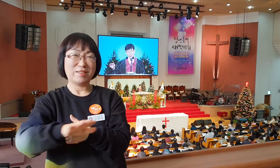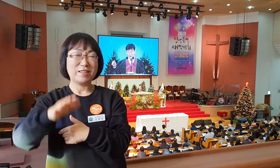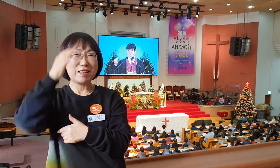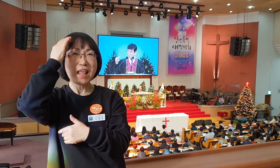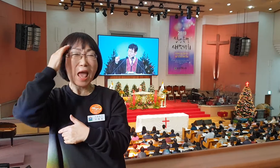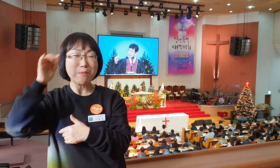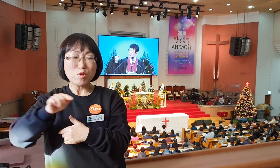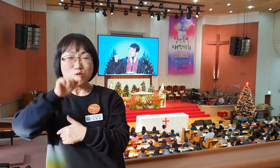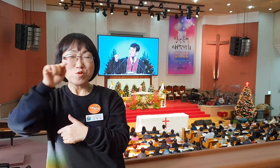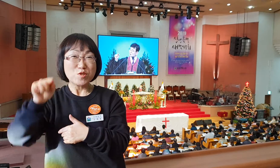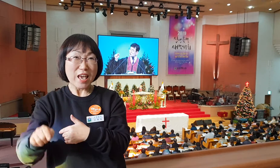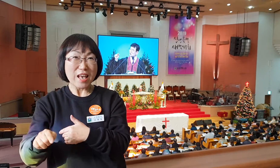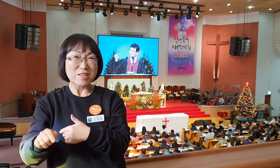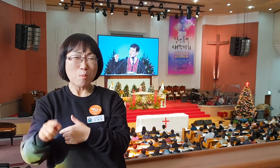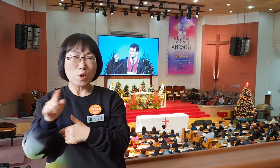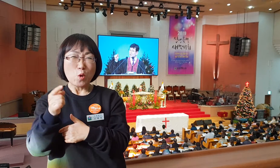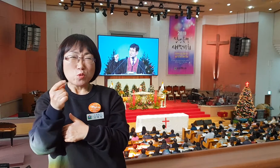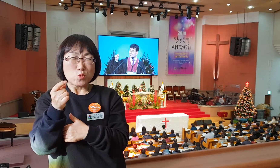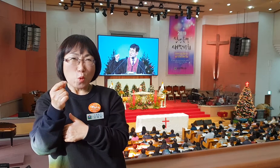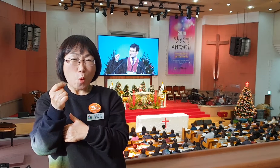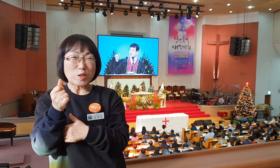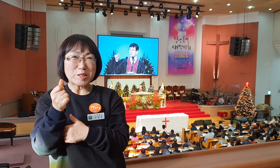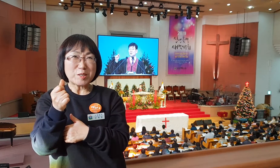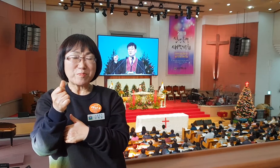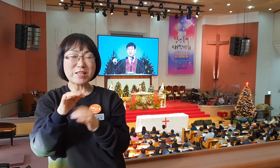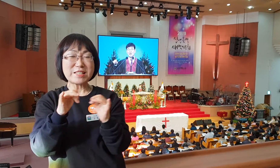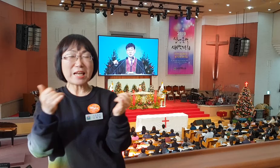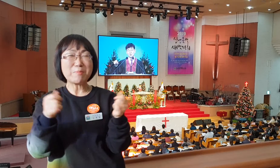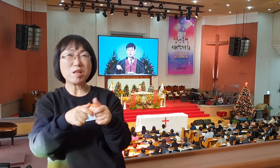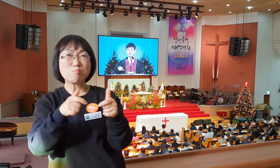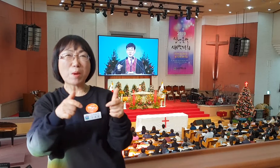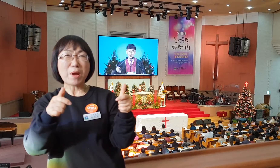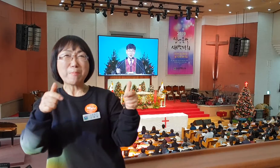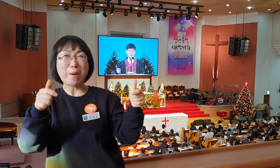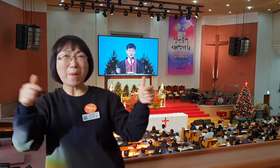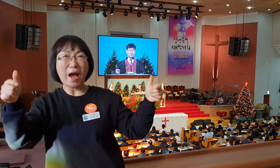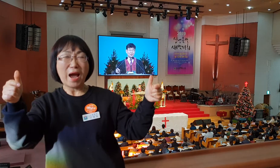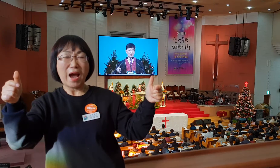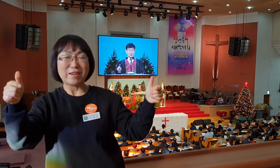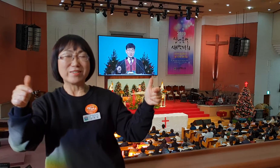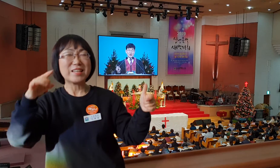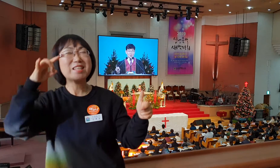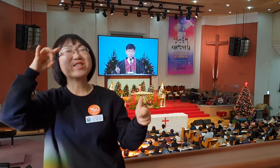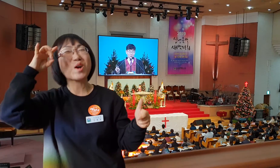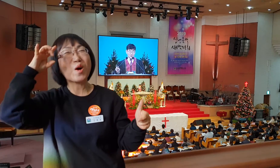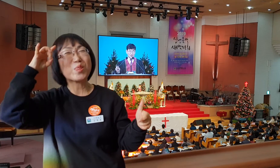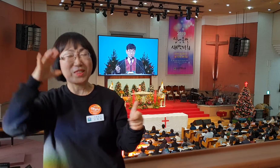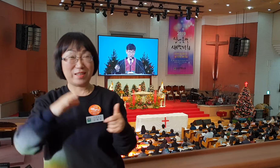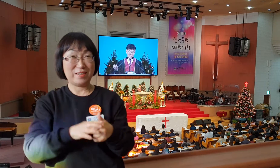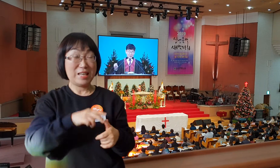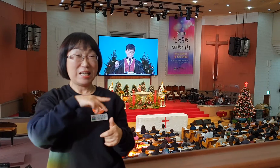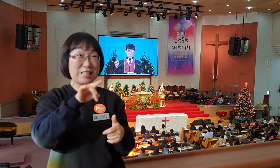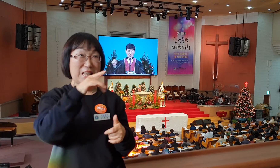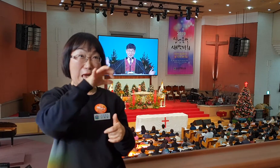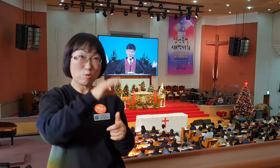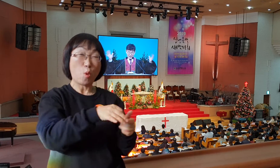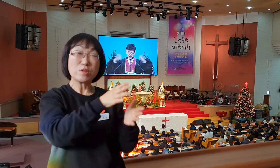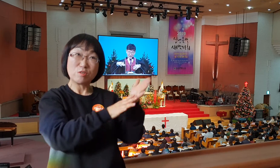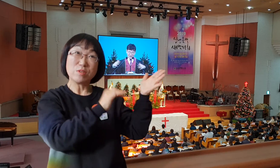대한민국에서 뭐가 뭐라도 조금 움직이면서 사람들이 늘어나는 도시는 인천입니다. 물론 세종시가